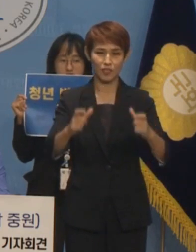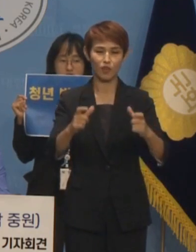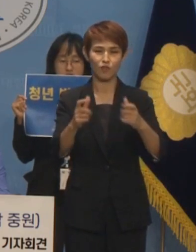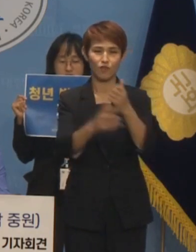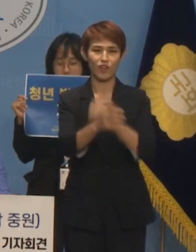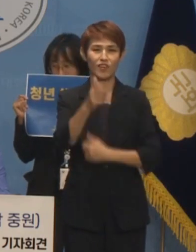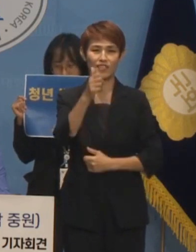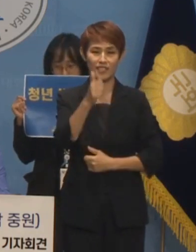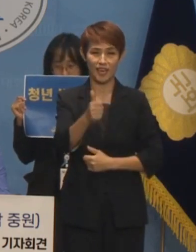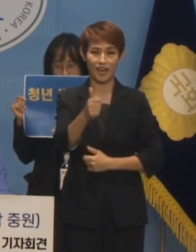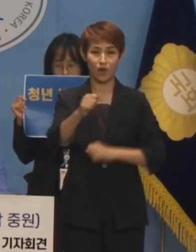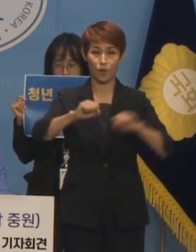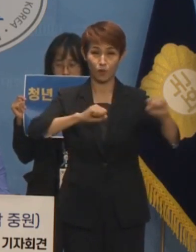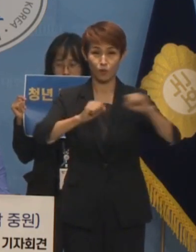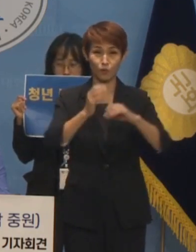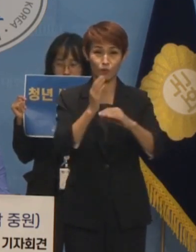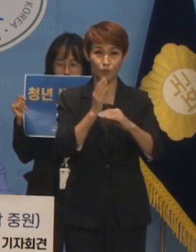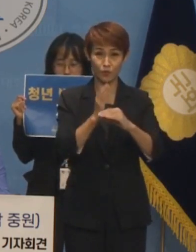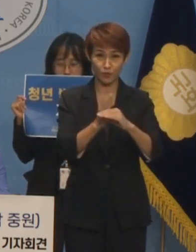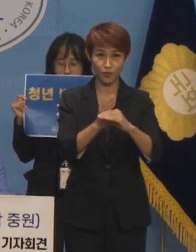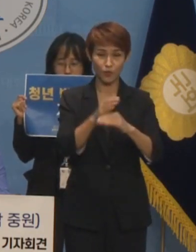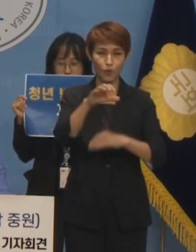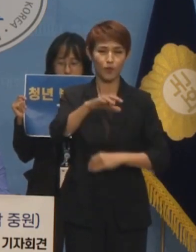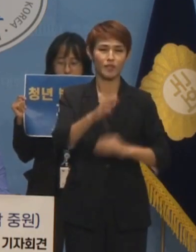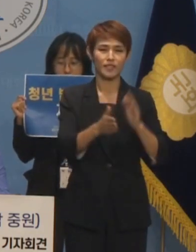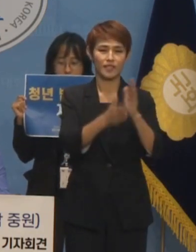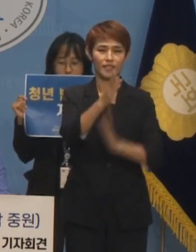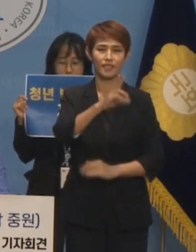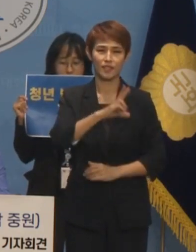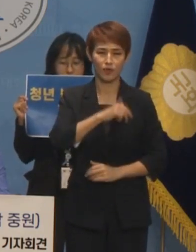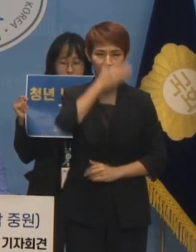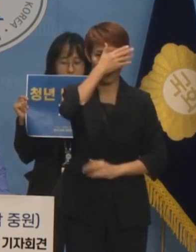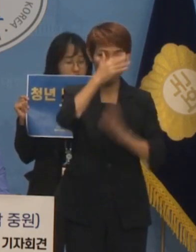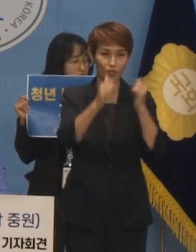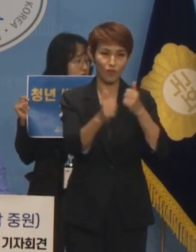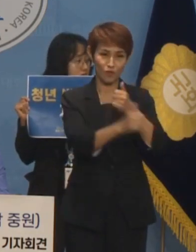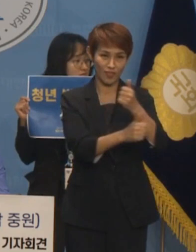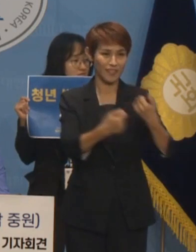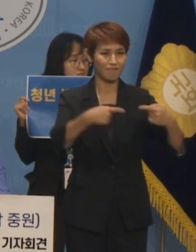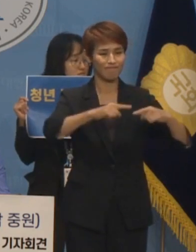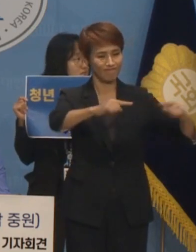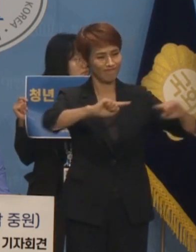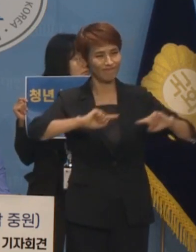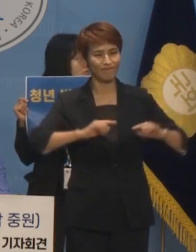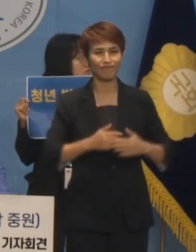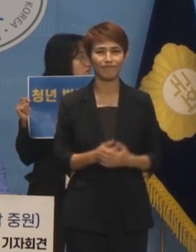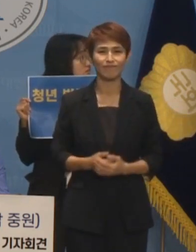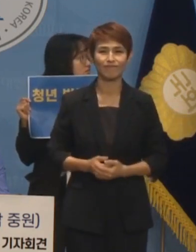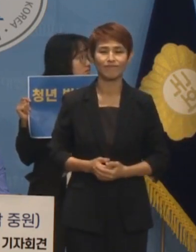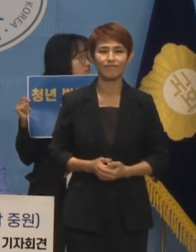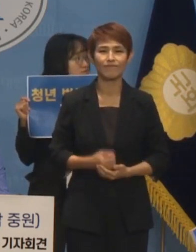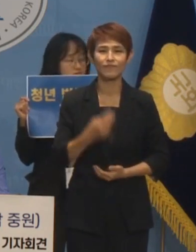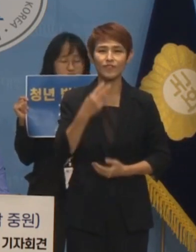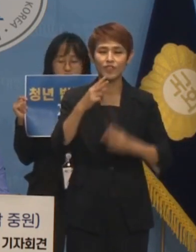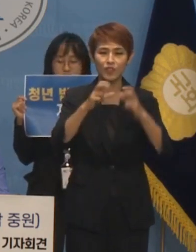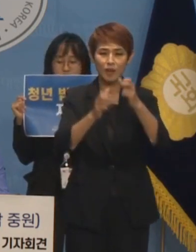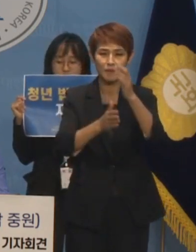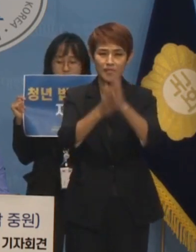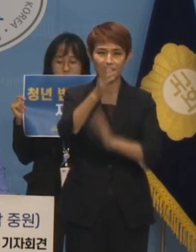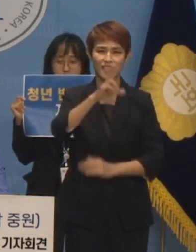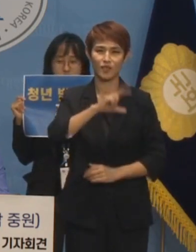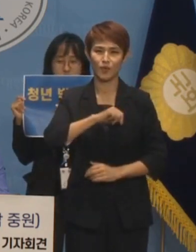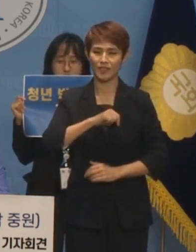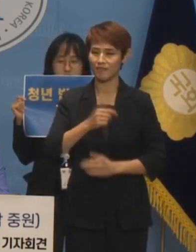중원에서 활동하고 계신 시의원들과 청년위원들 함께하고 있습니다. 김윤환 성남시의원님 오셨습니다.